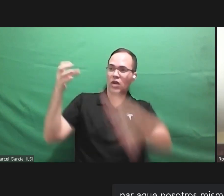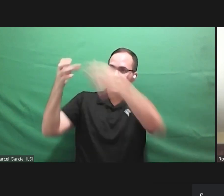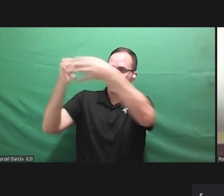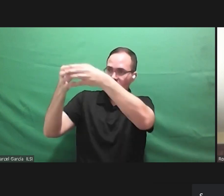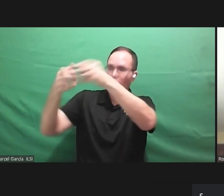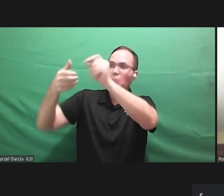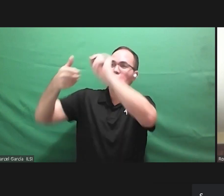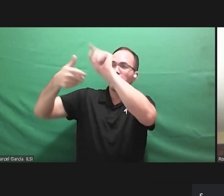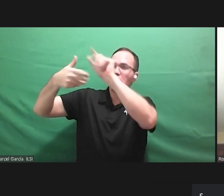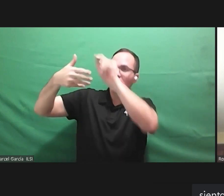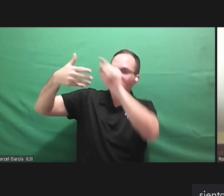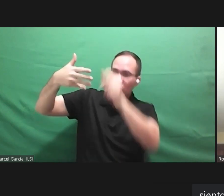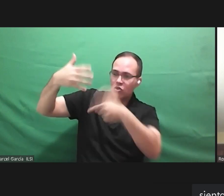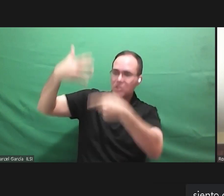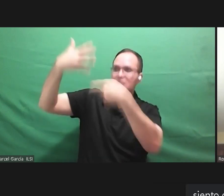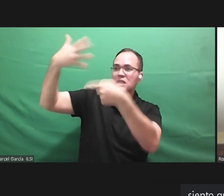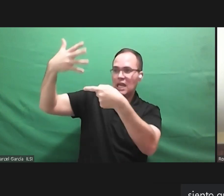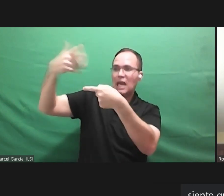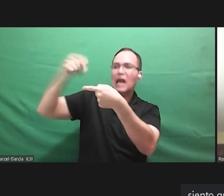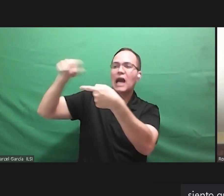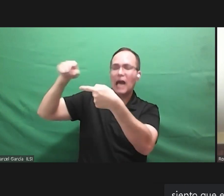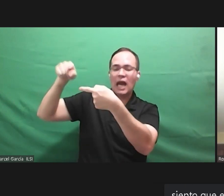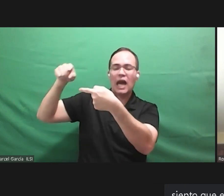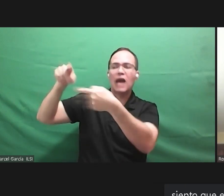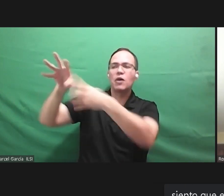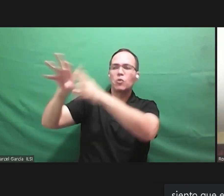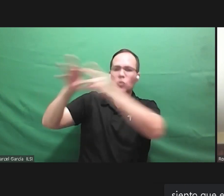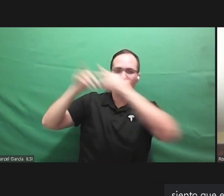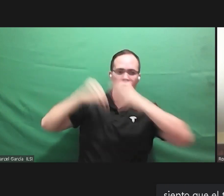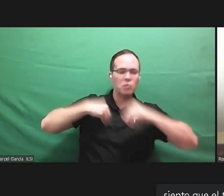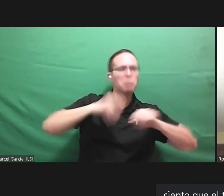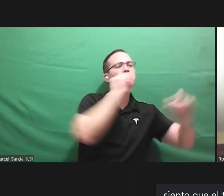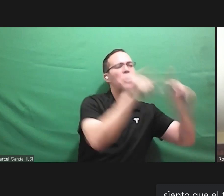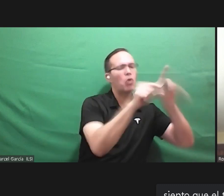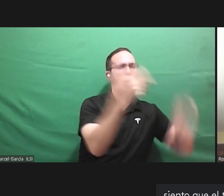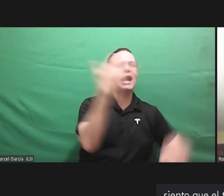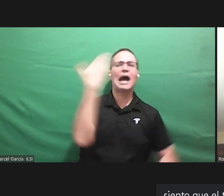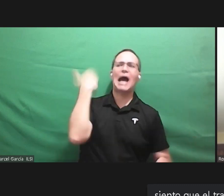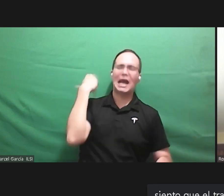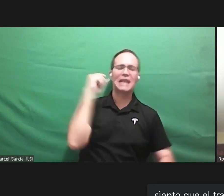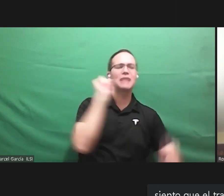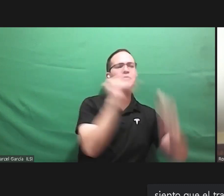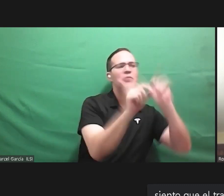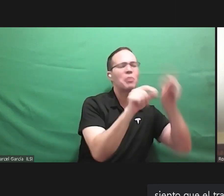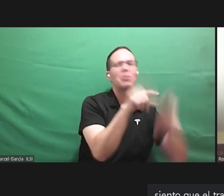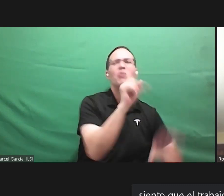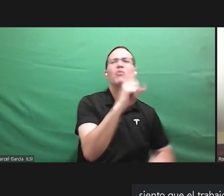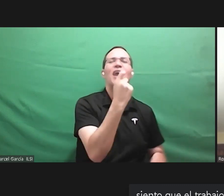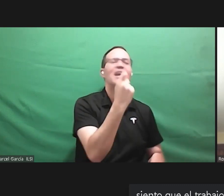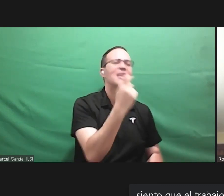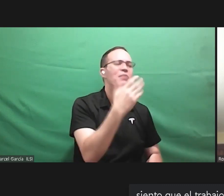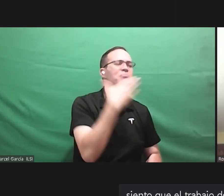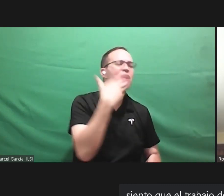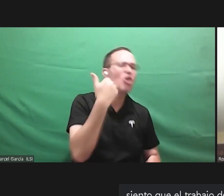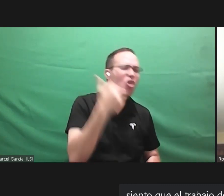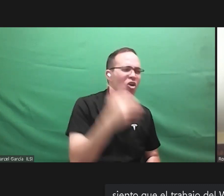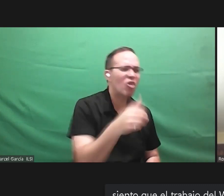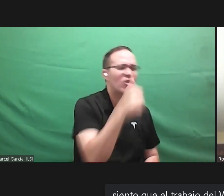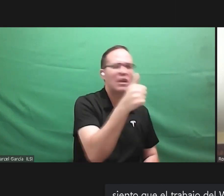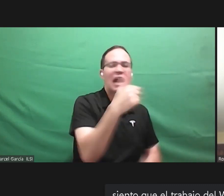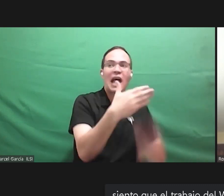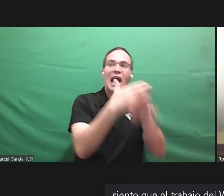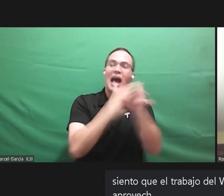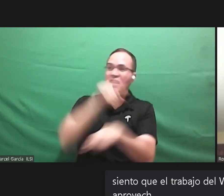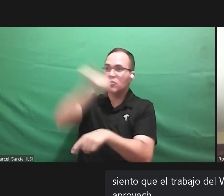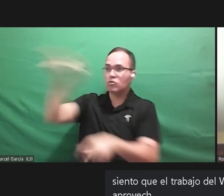Group hubiese sido mejor aprovechado en Colombia, con un mejor entrenamiento sobre lo que ustedes dicen